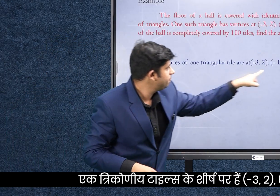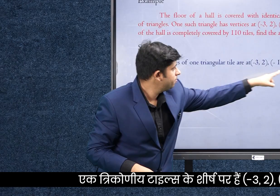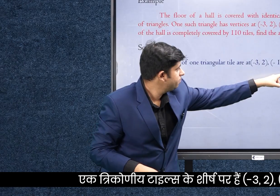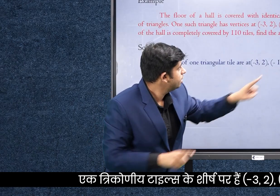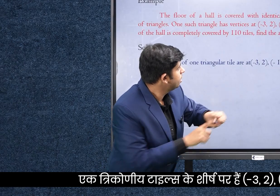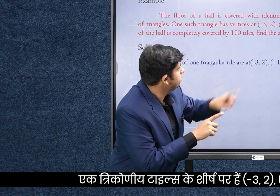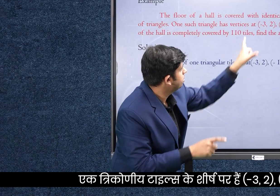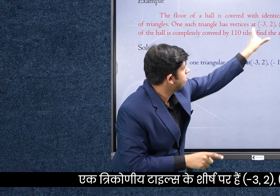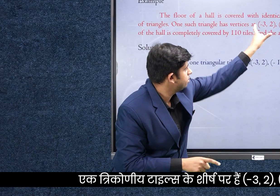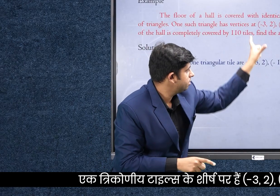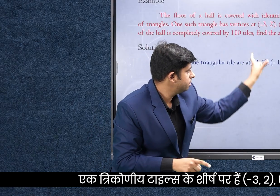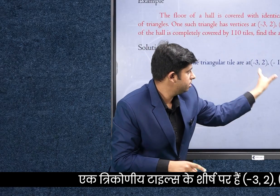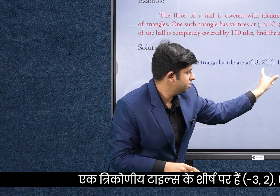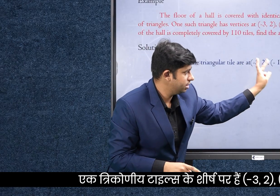-1, और 1, 2।